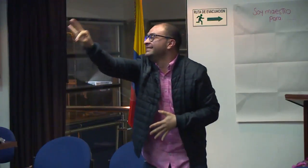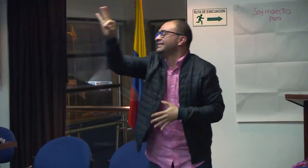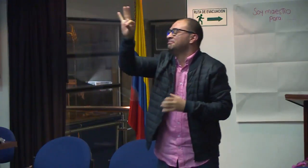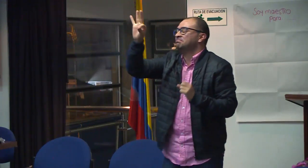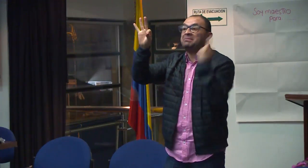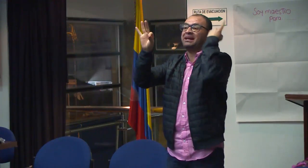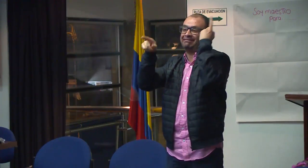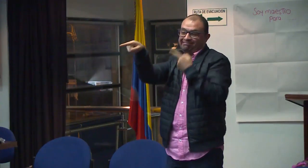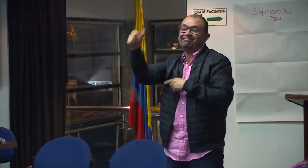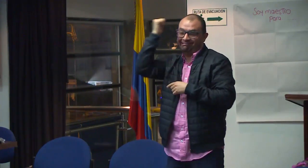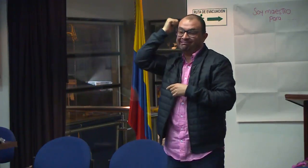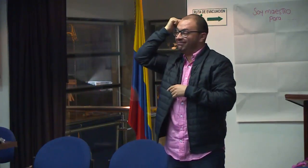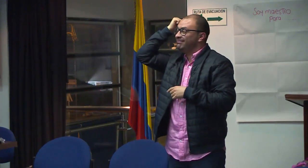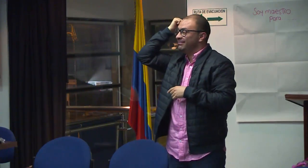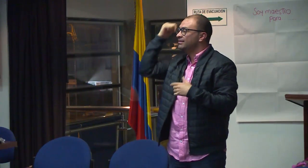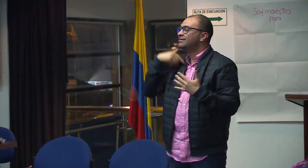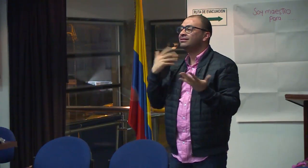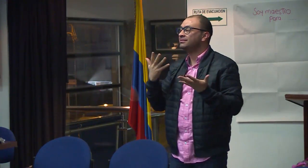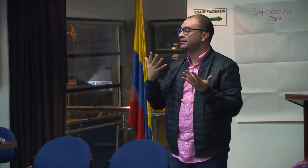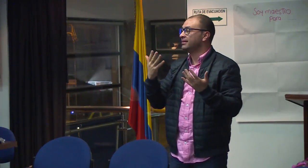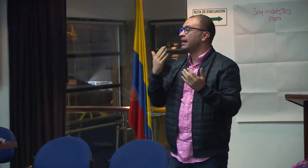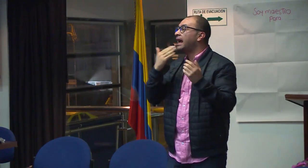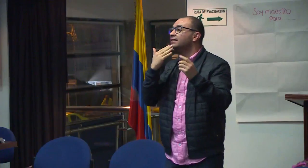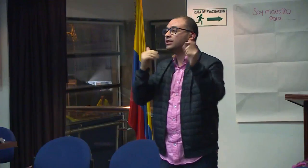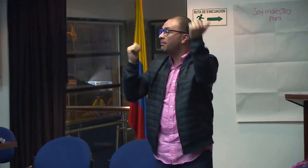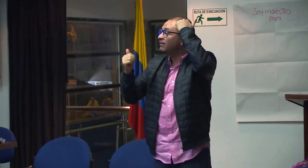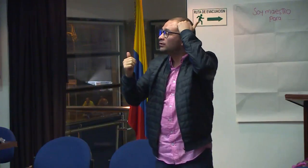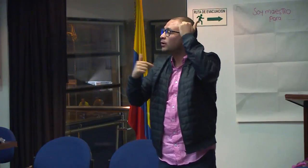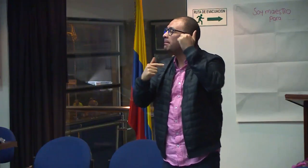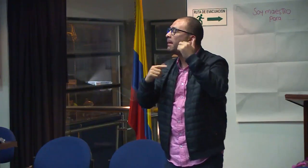Yo pensé que en esos